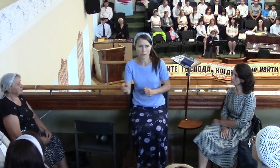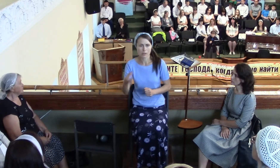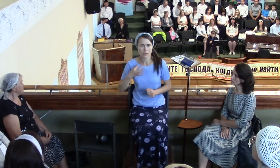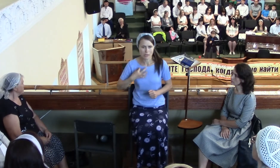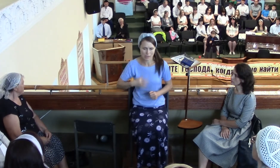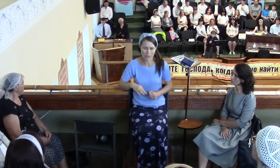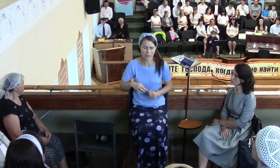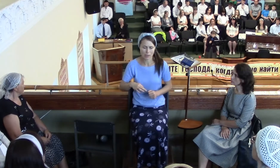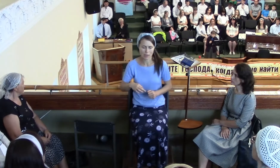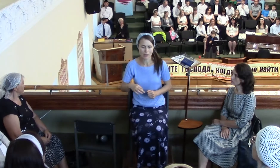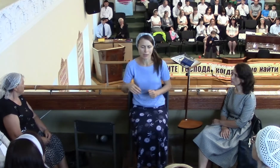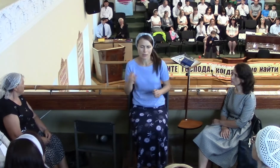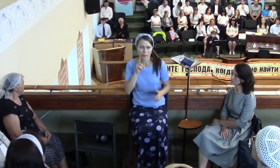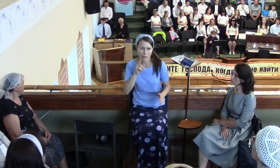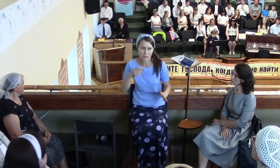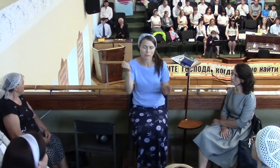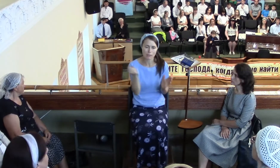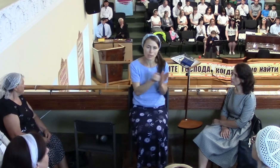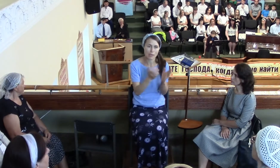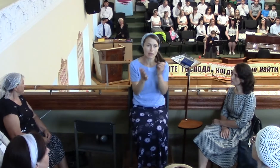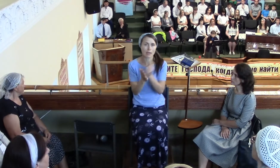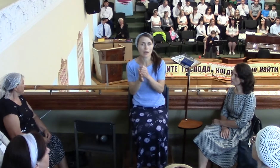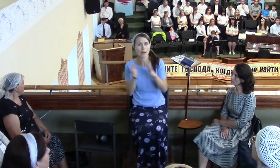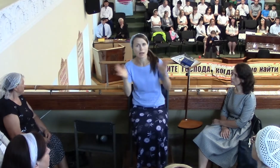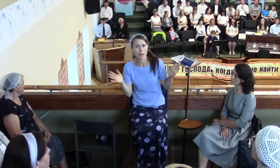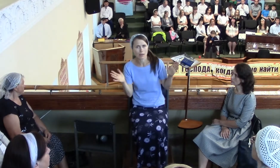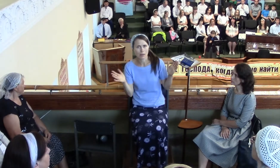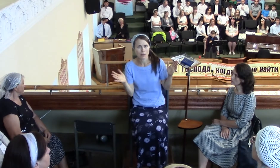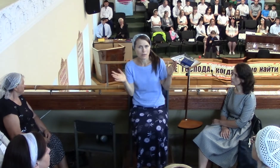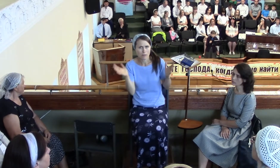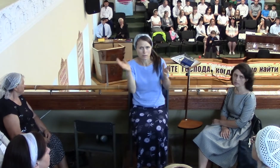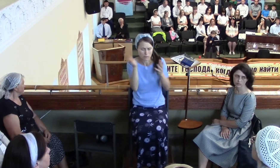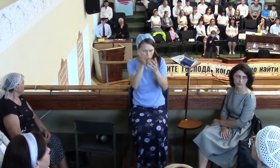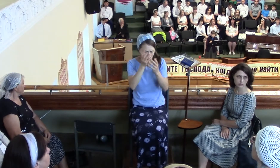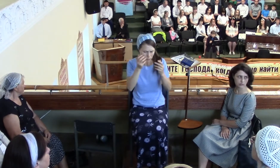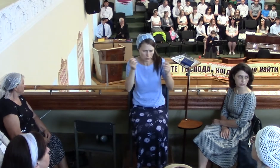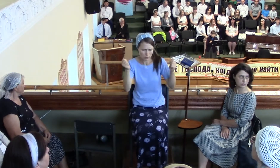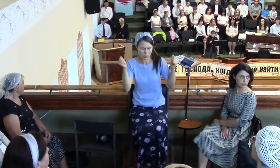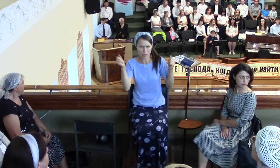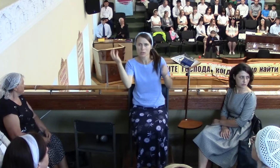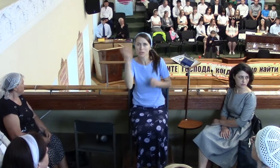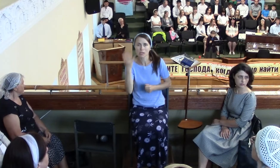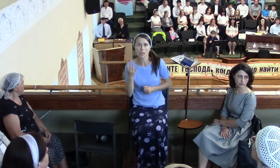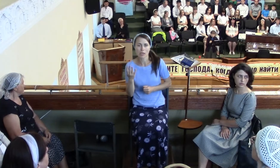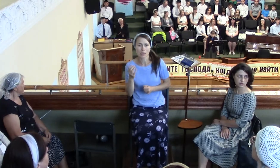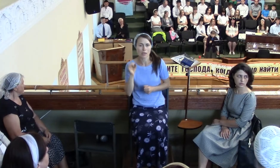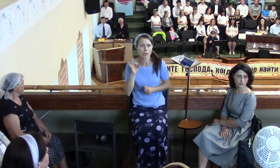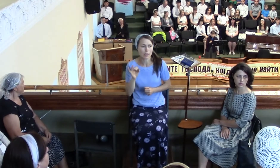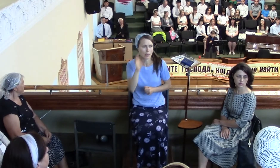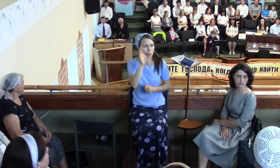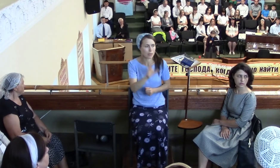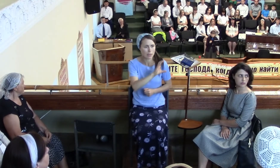Застыла кровь над древетом, сгустились сумрачные тени, и крест